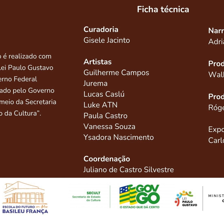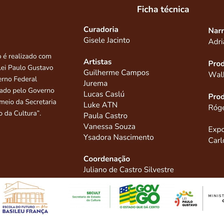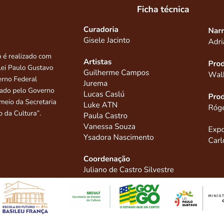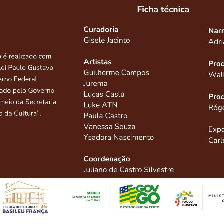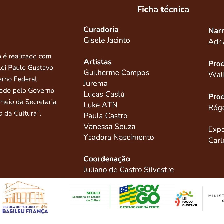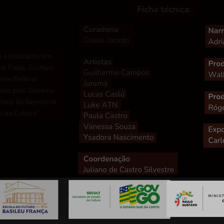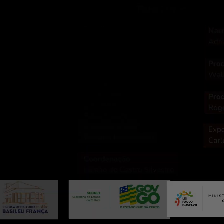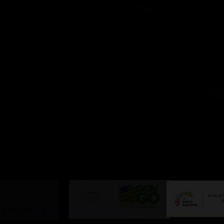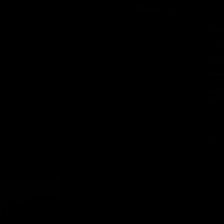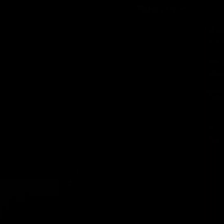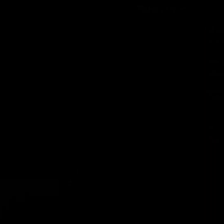A